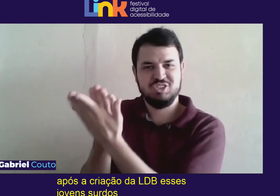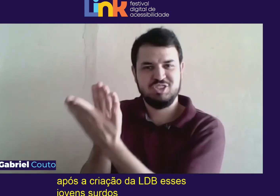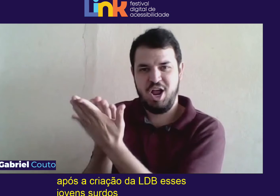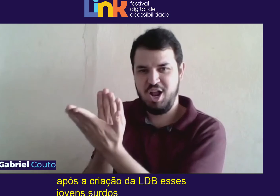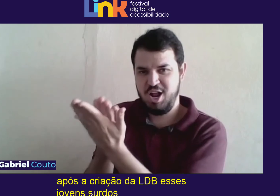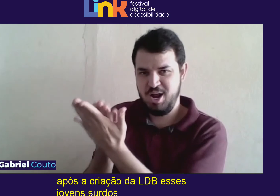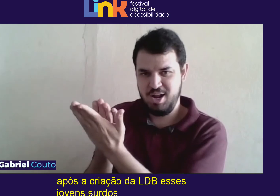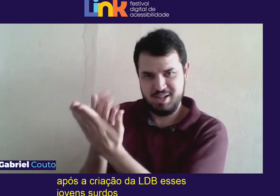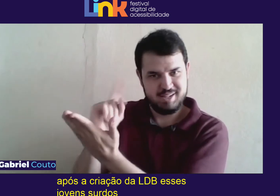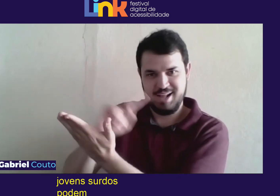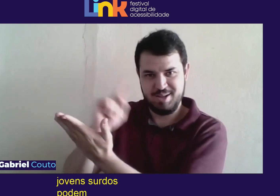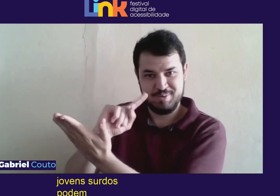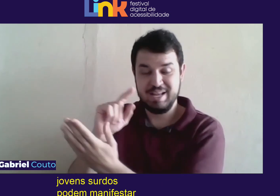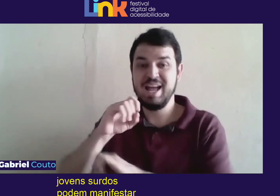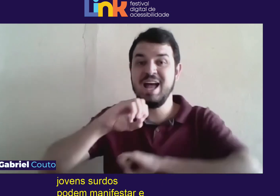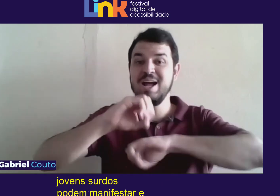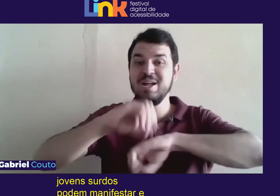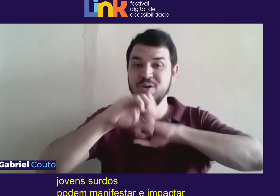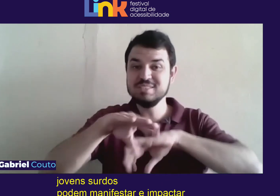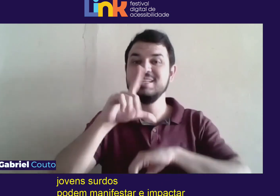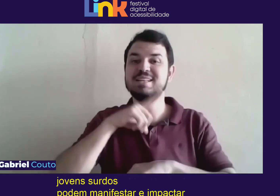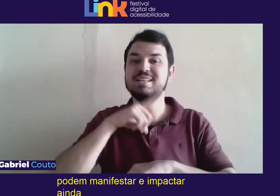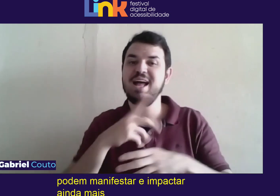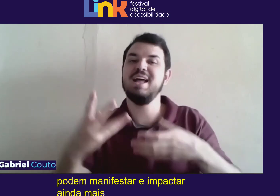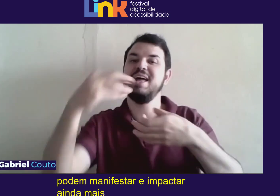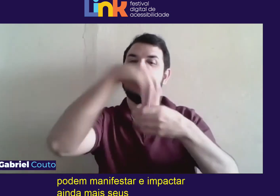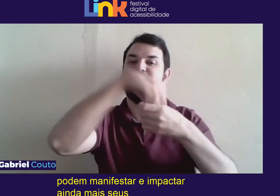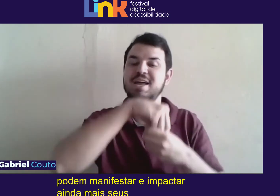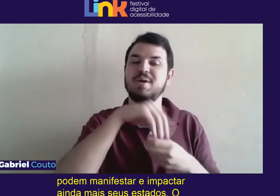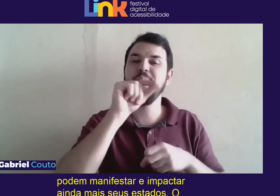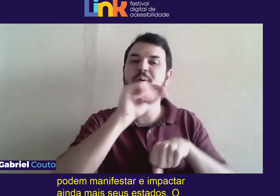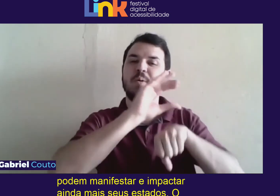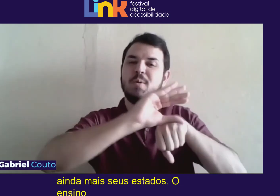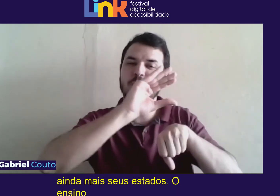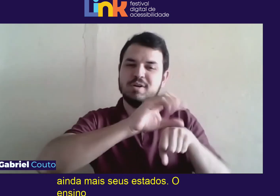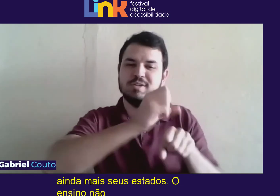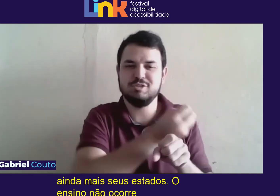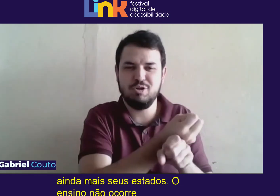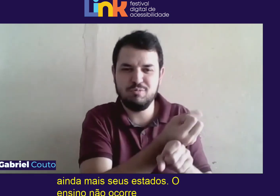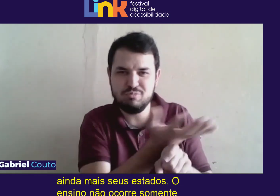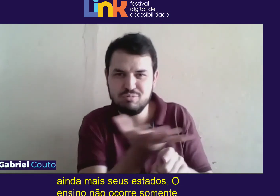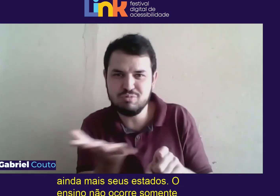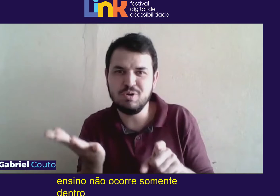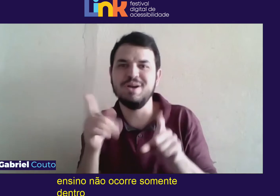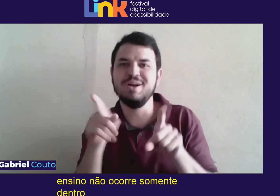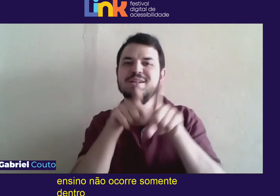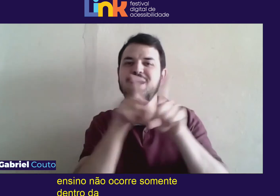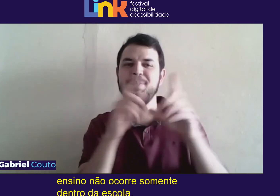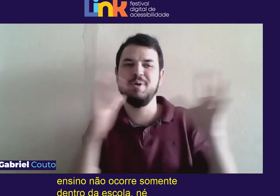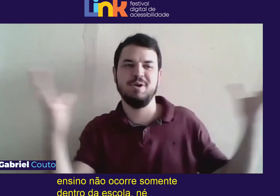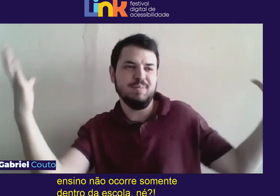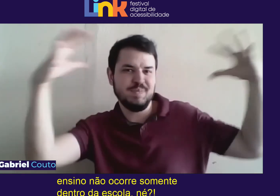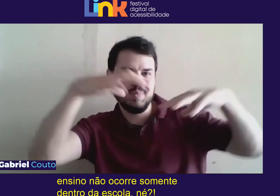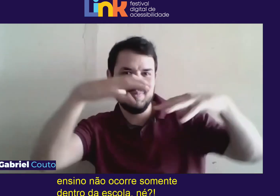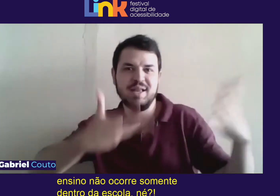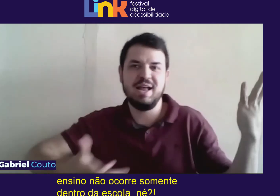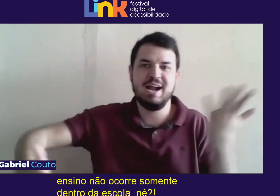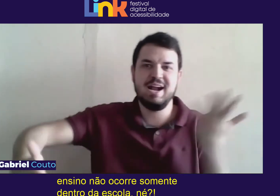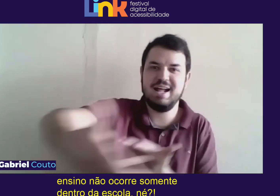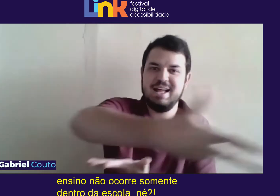ensino não ocorre somente dentro da escola, né? Mas sim dentro de cursos,